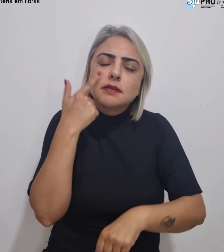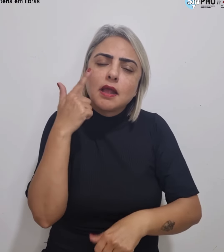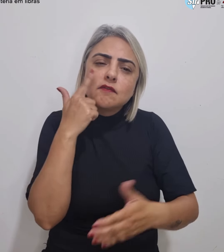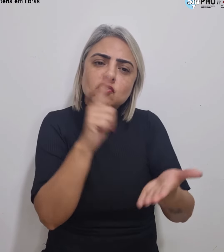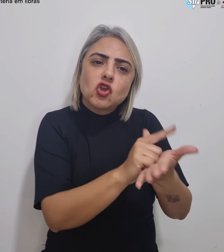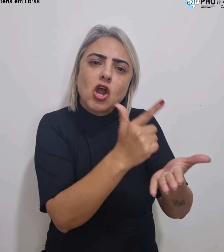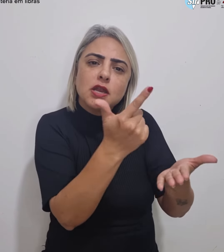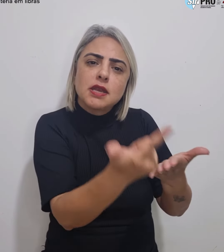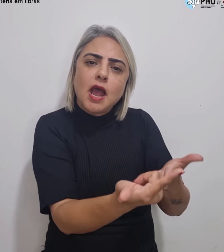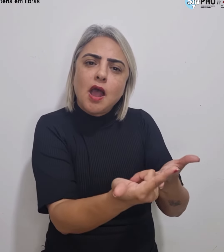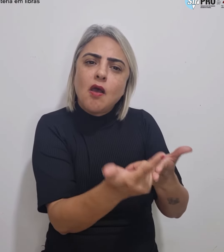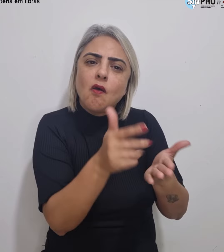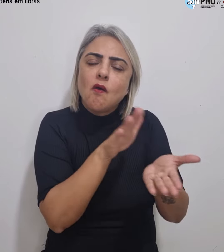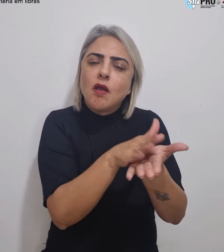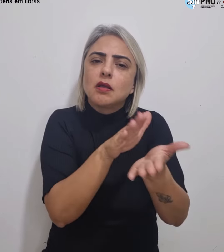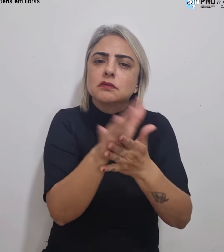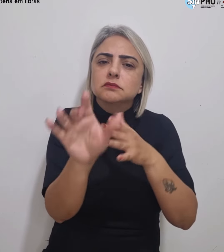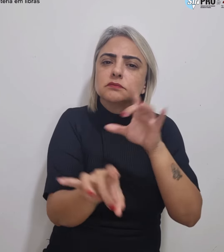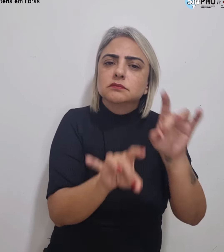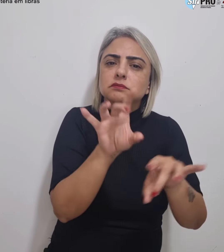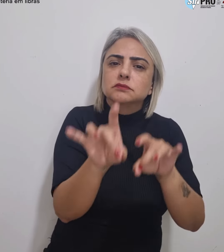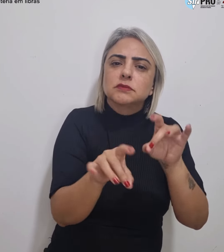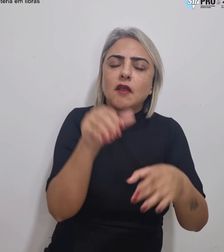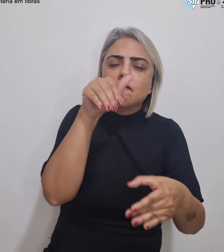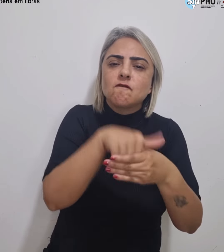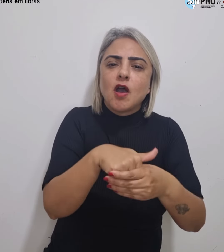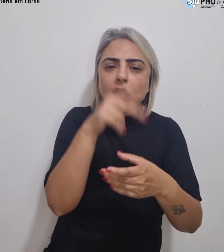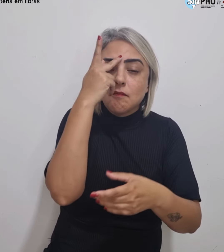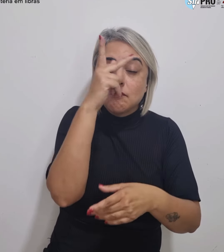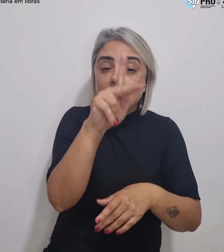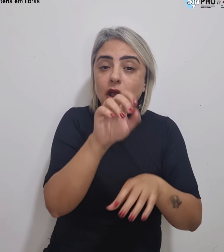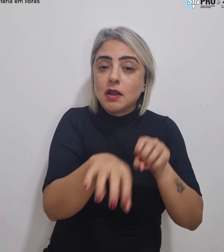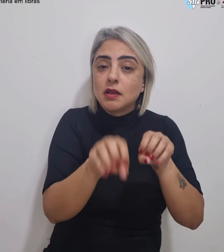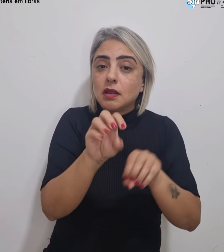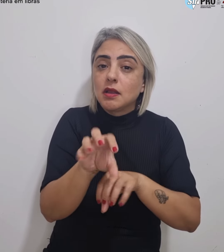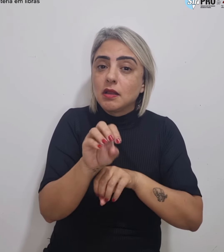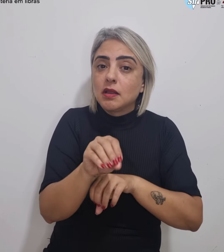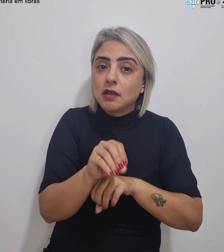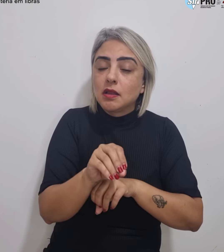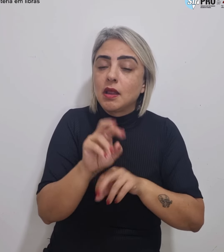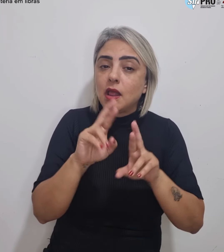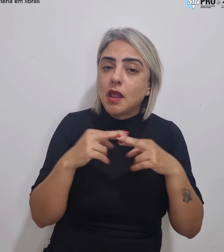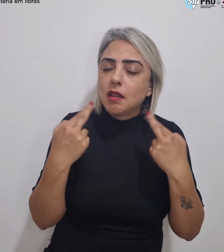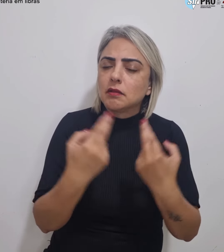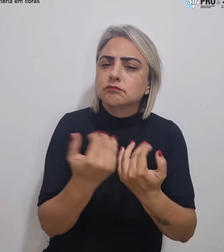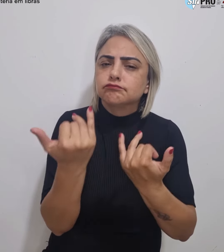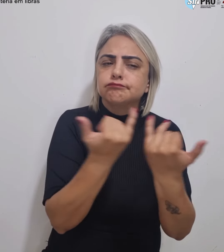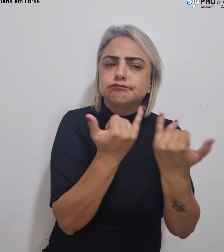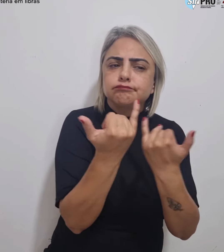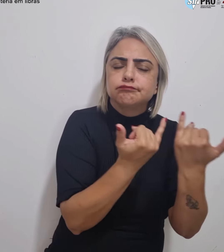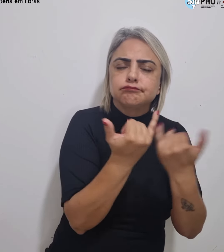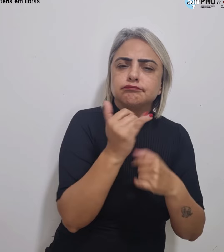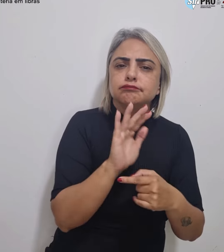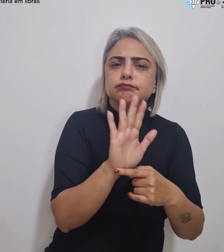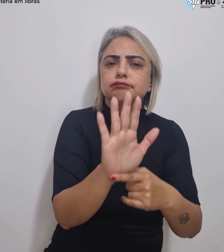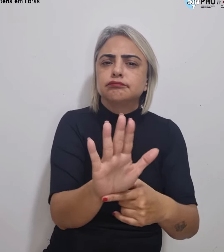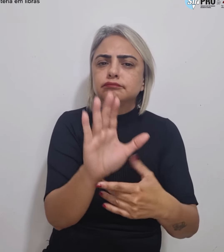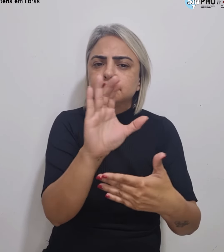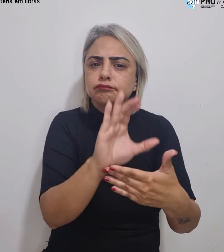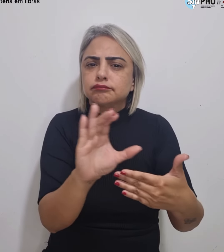da edição especial Vote para a Educação. Ele reúne informações que ajudam a categoria a